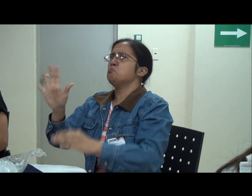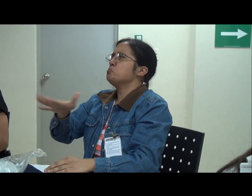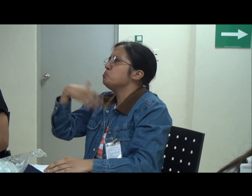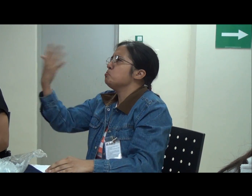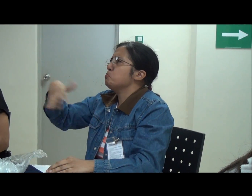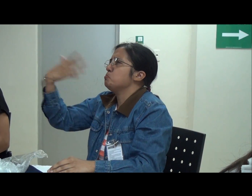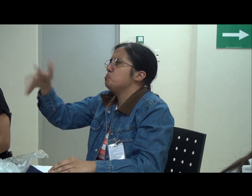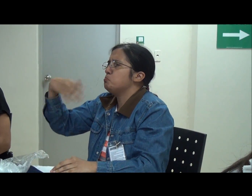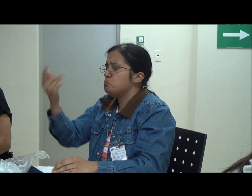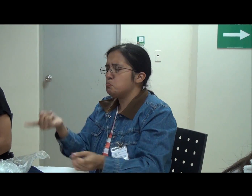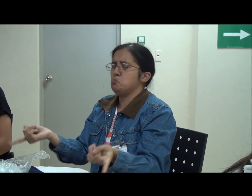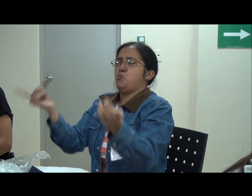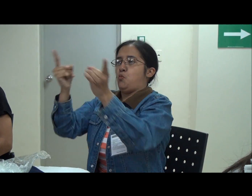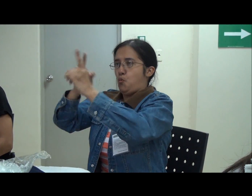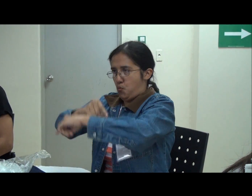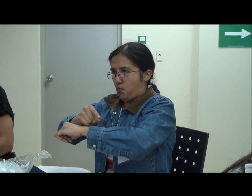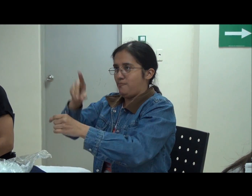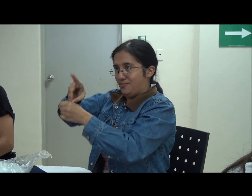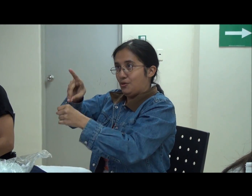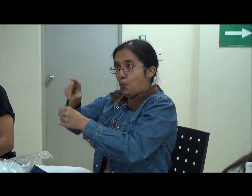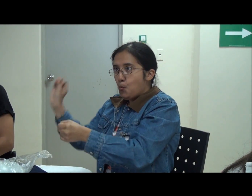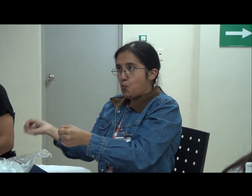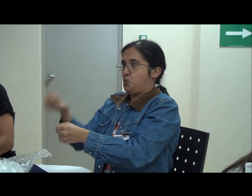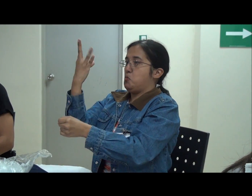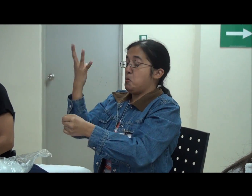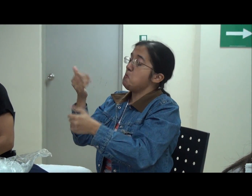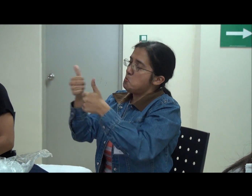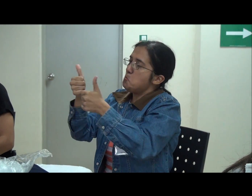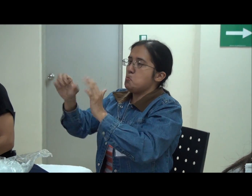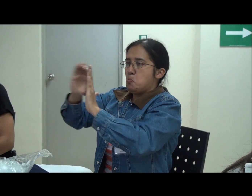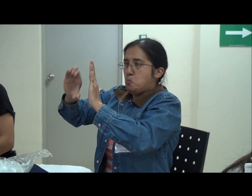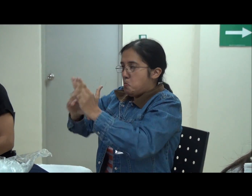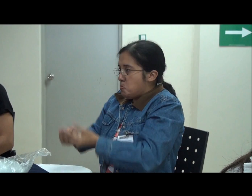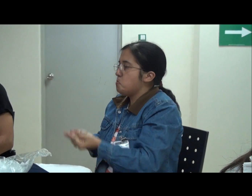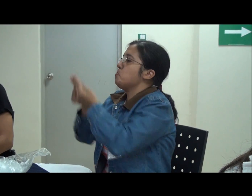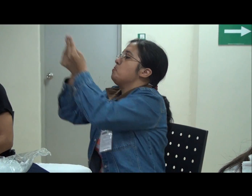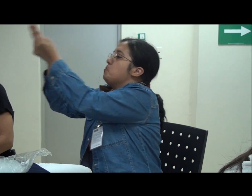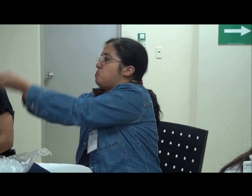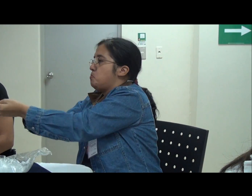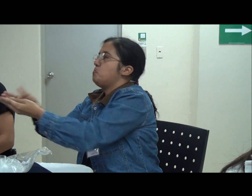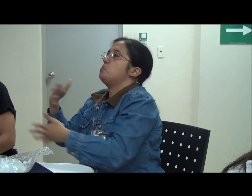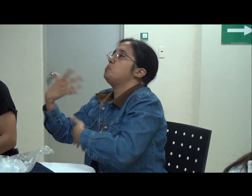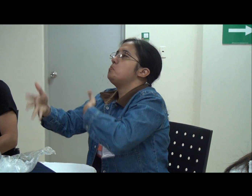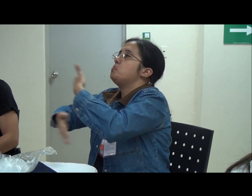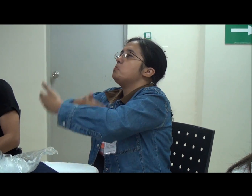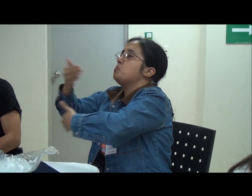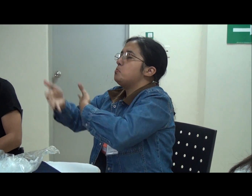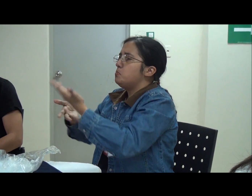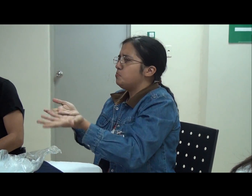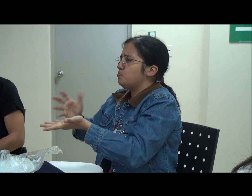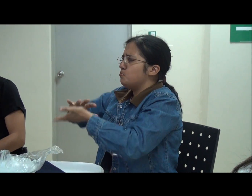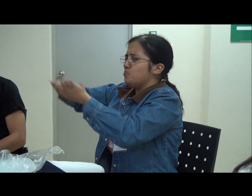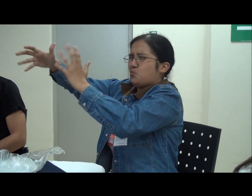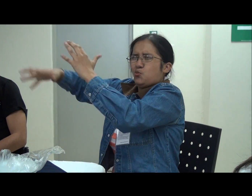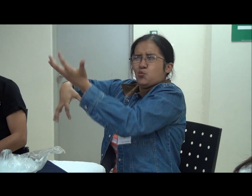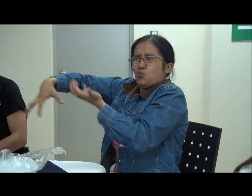persona y pasaba mucho tiempo y después se cambiaba a la otra persona y seguía, y